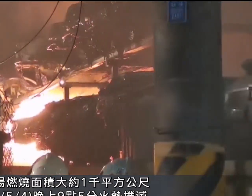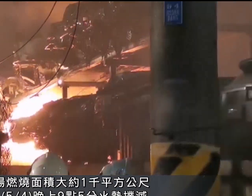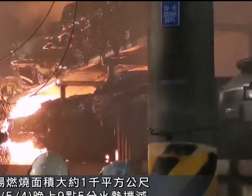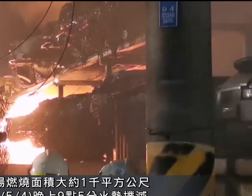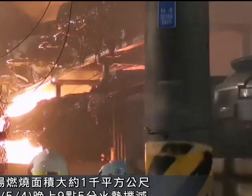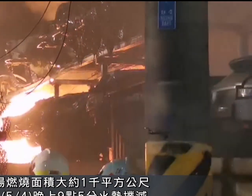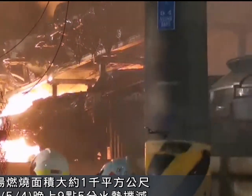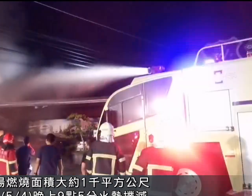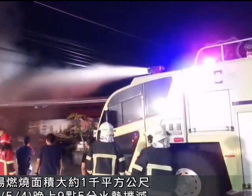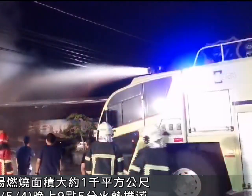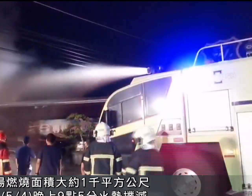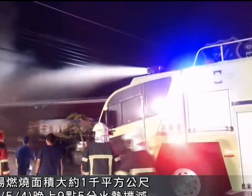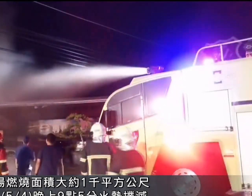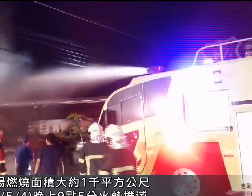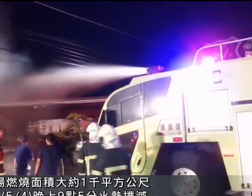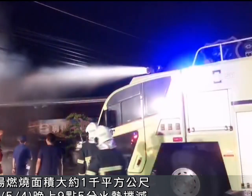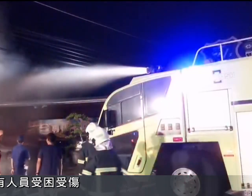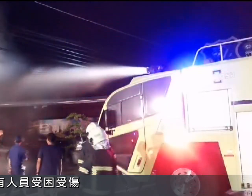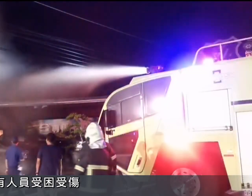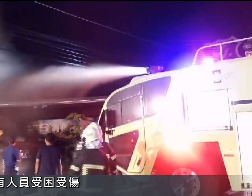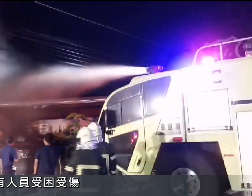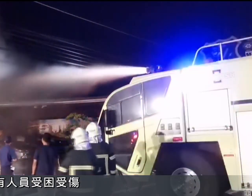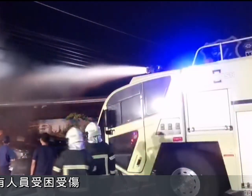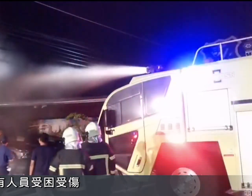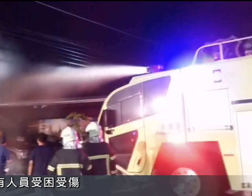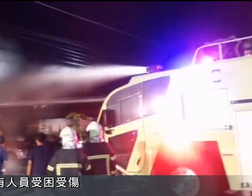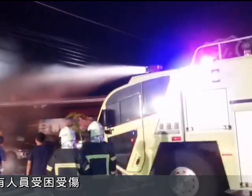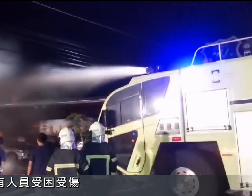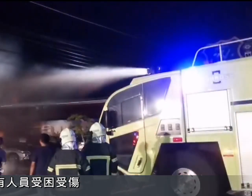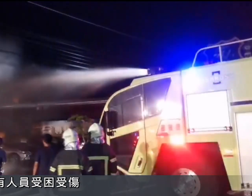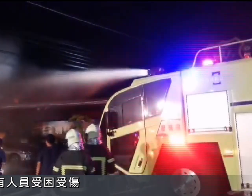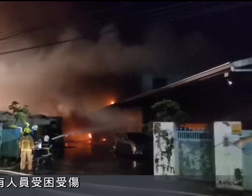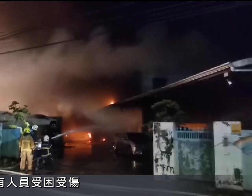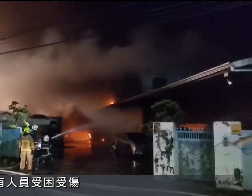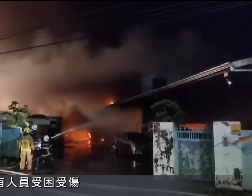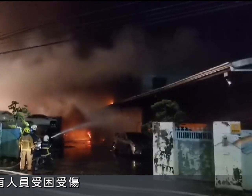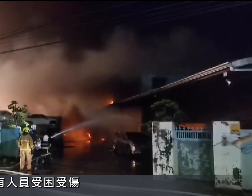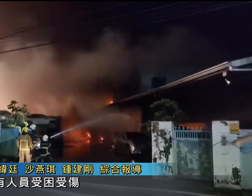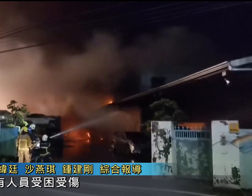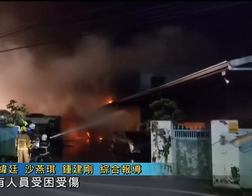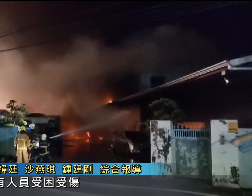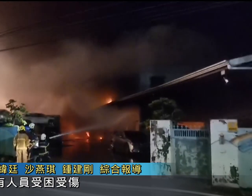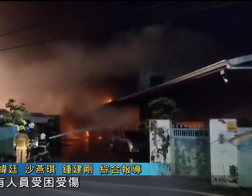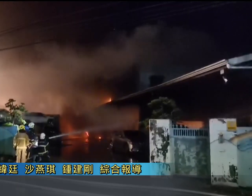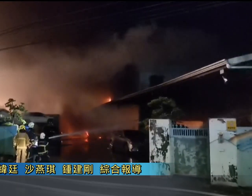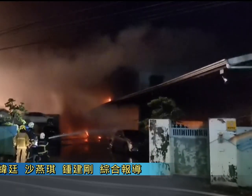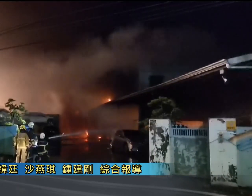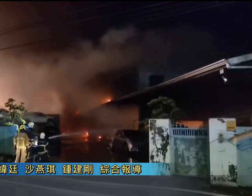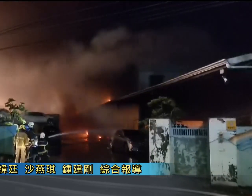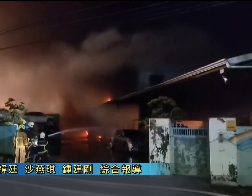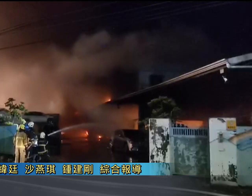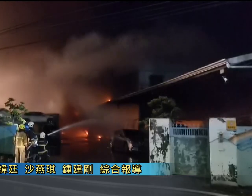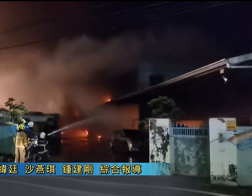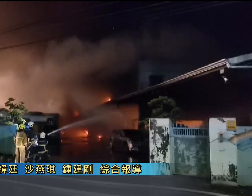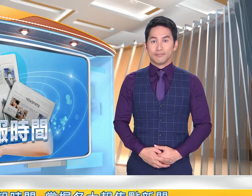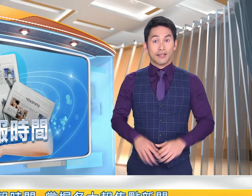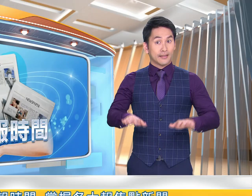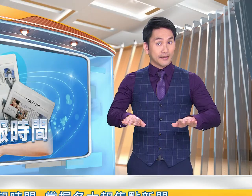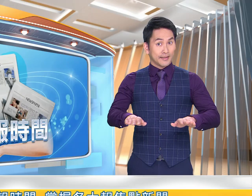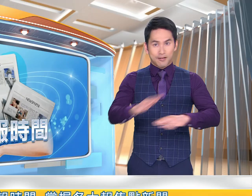上9:05火势扑灭，并没有人员受困受伤。记者林伟婷、沙燕、其中健刚综合报道。 读